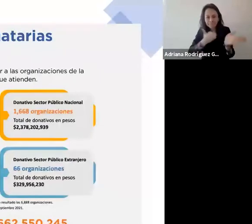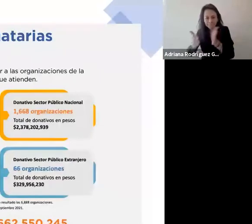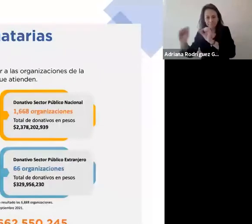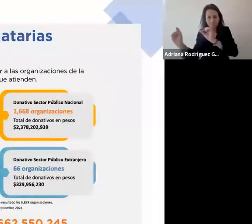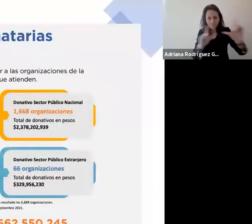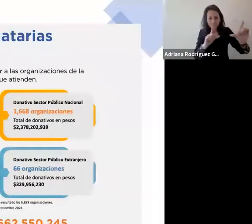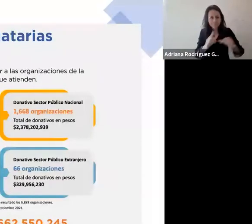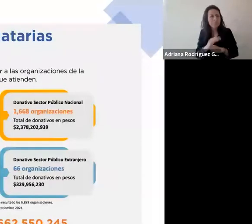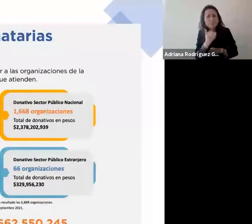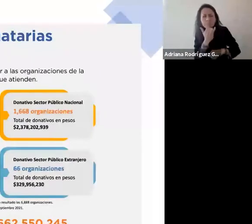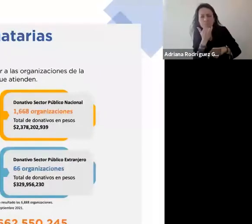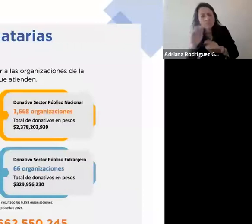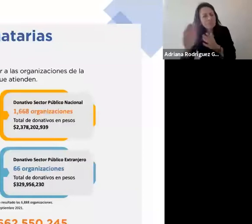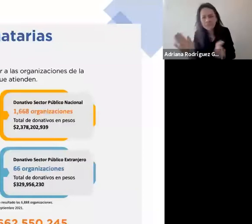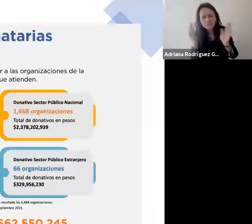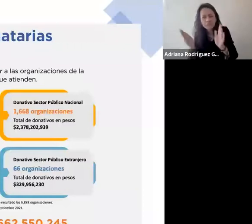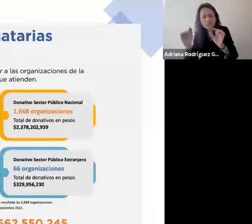la siguiente, por favor, vamos a